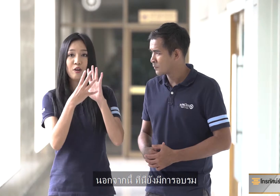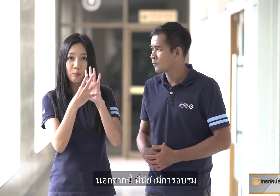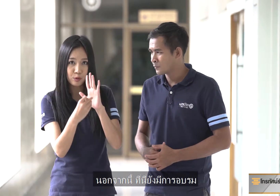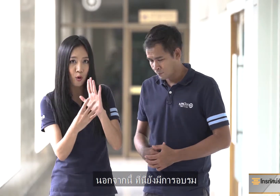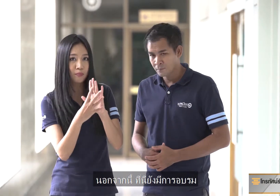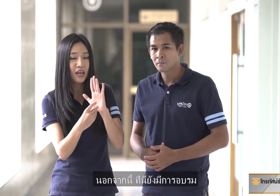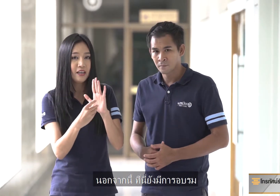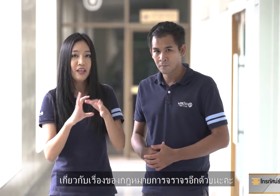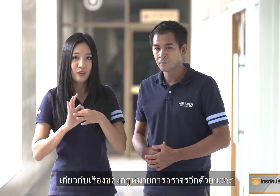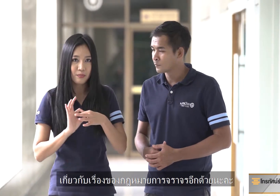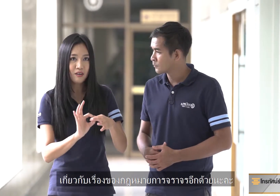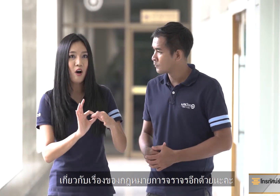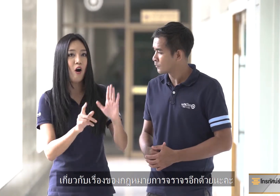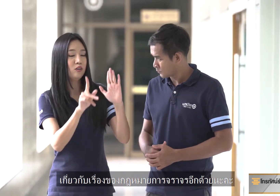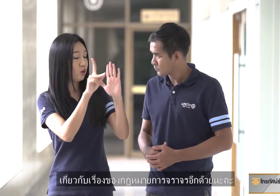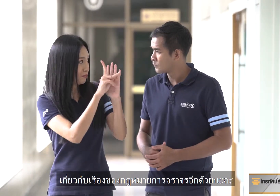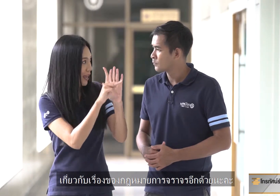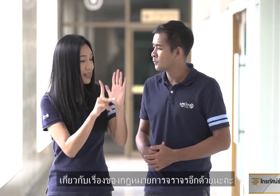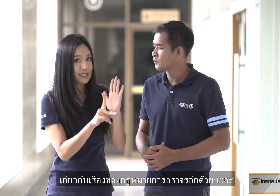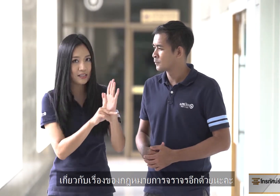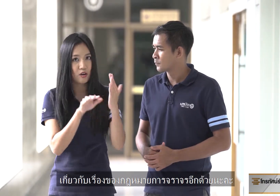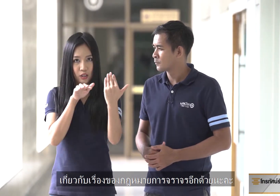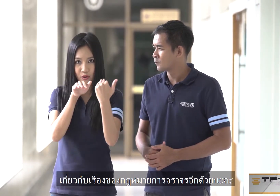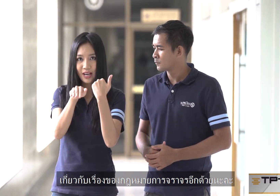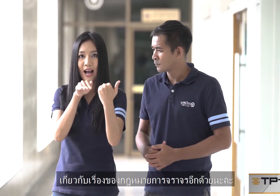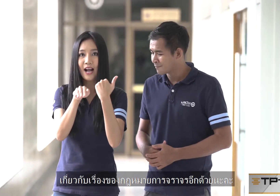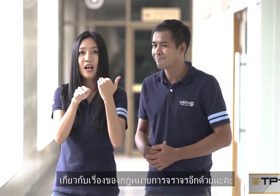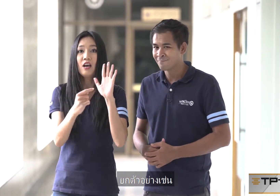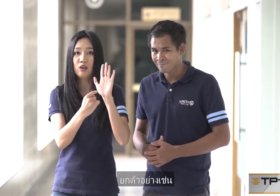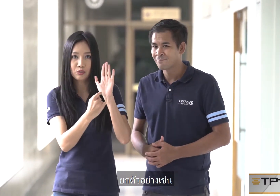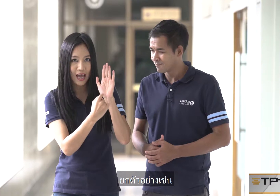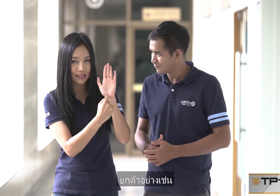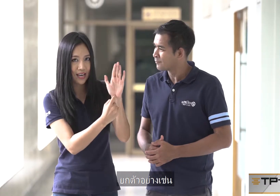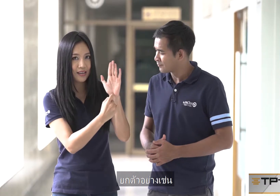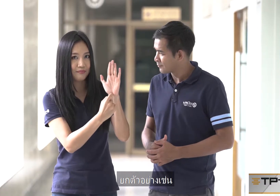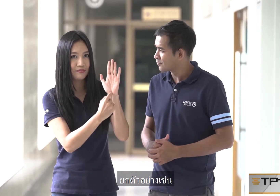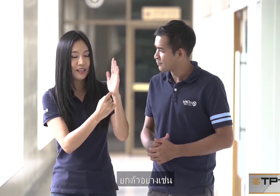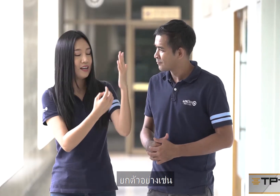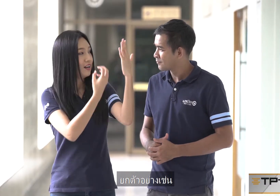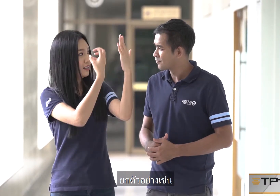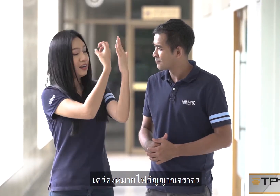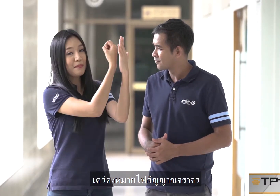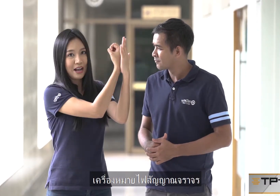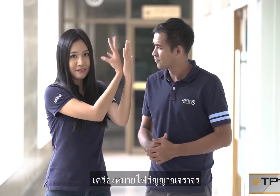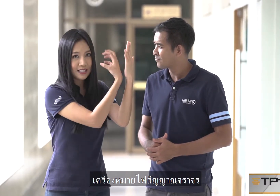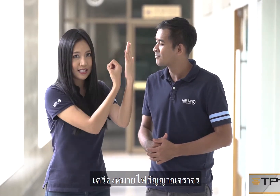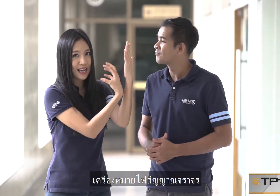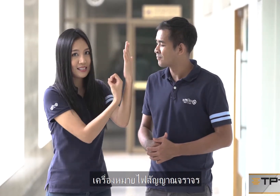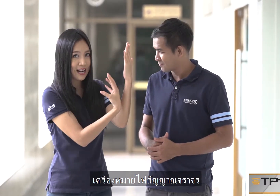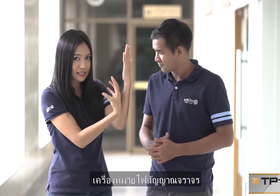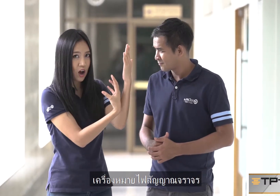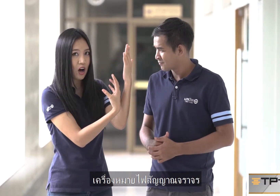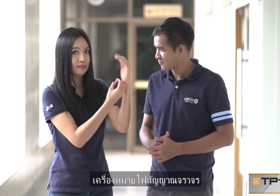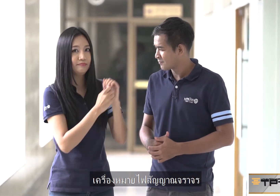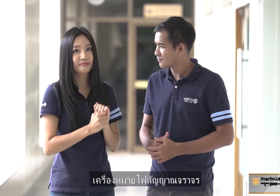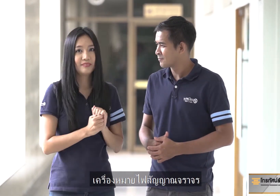มีการอบรมเกี่ยวกับเรื่องของกฎหมายการจราจรอีกด้วยนะคะยกตัวอย่างเช่นเครื่องหมายไฟสัญญาณ